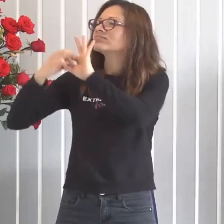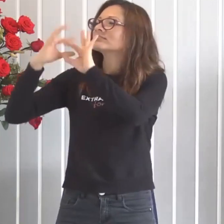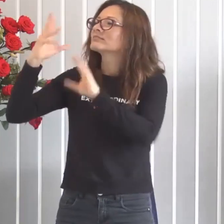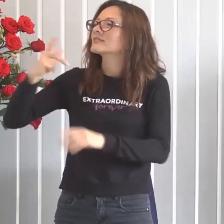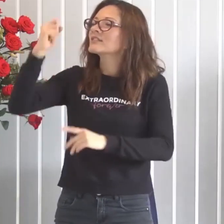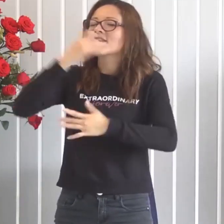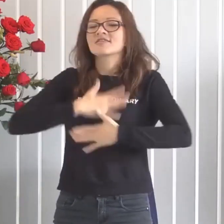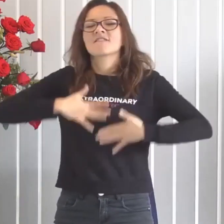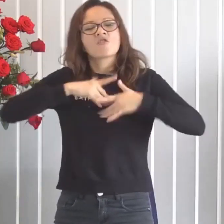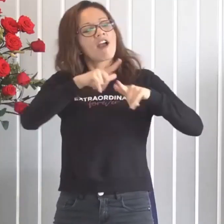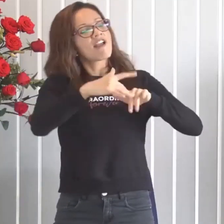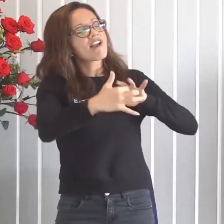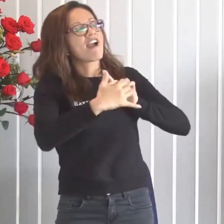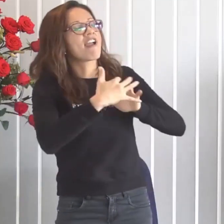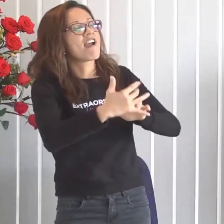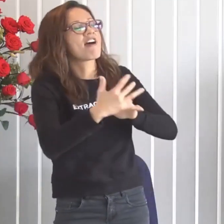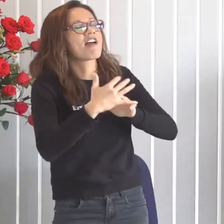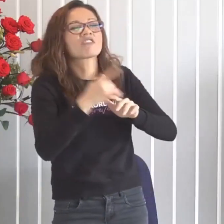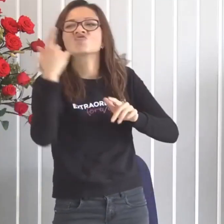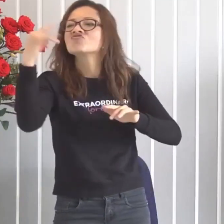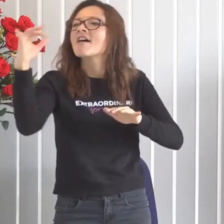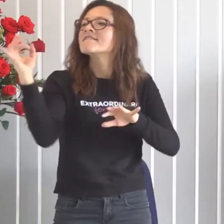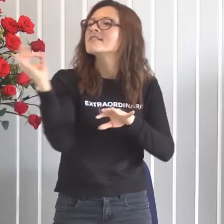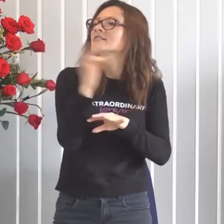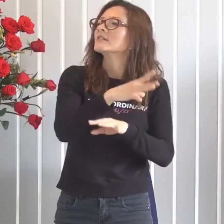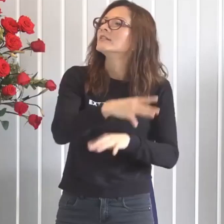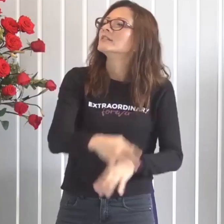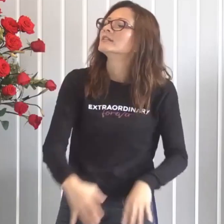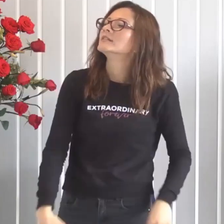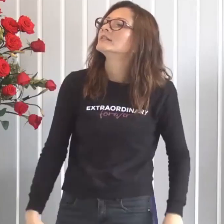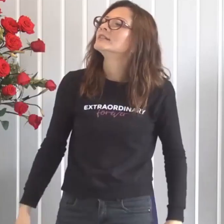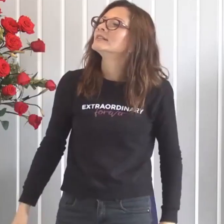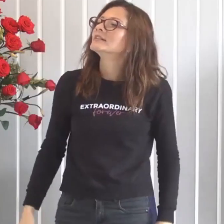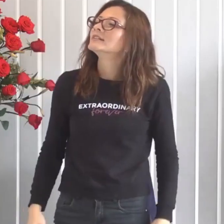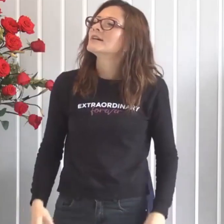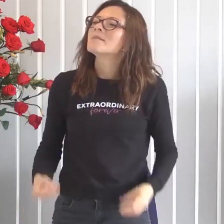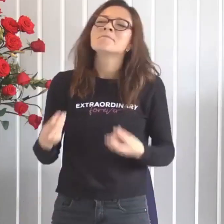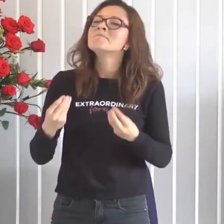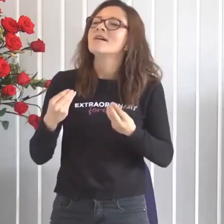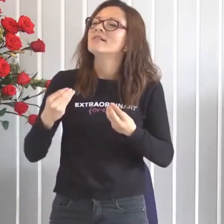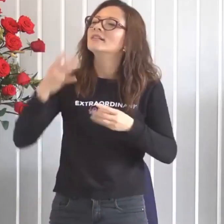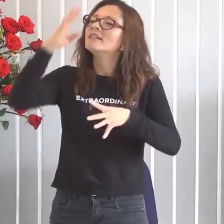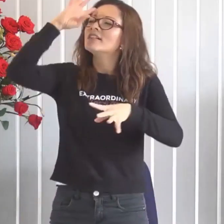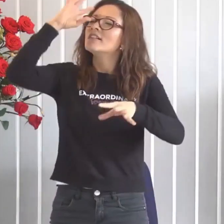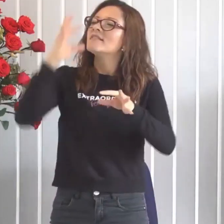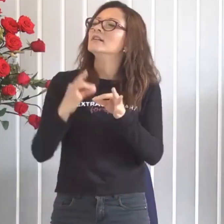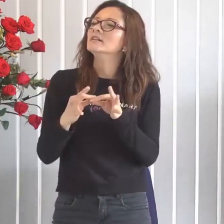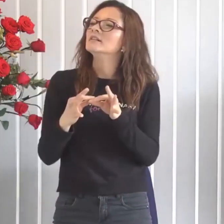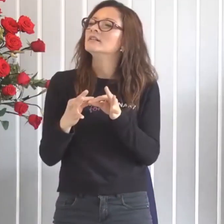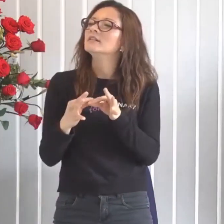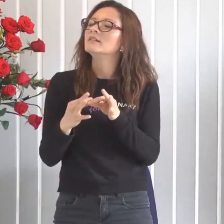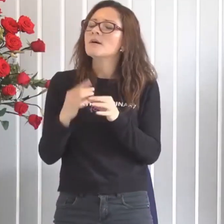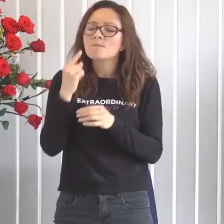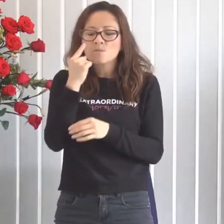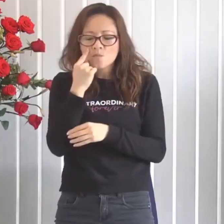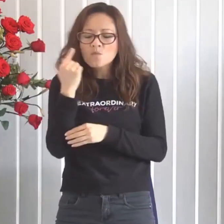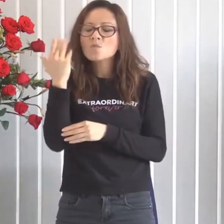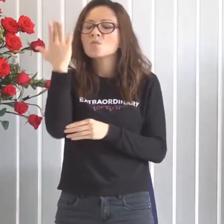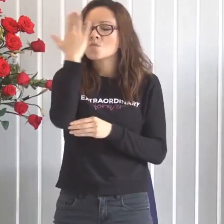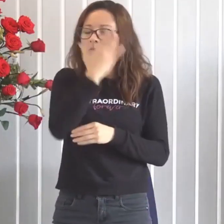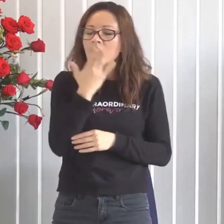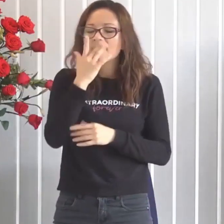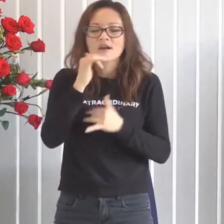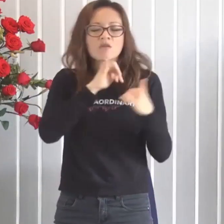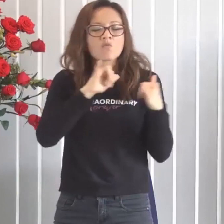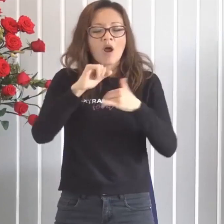esta guerra en la cual tú ya venciste, para que nuestra fe sea probada como